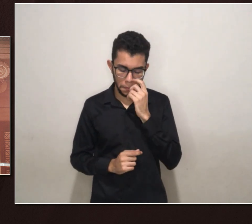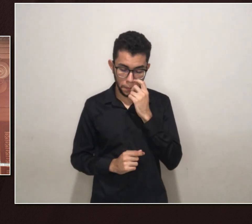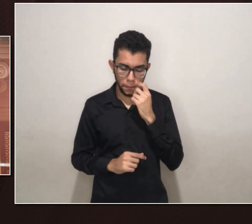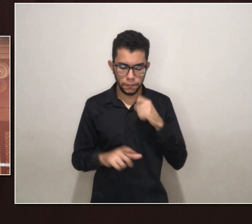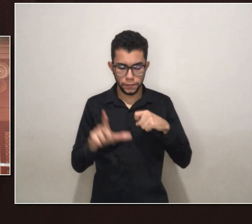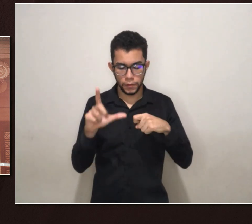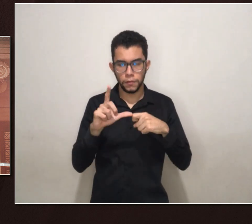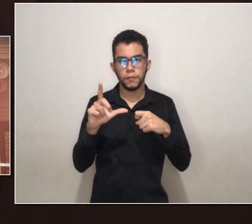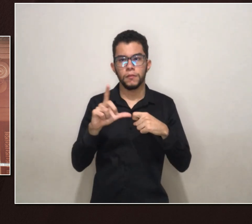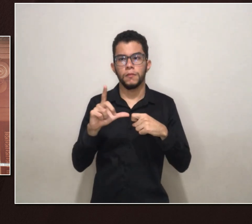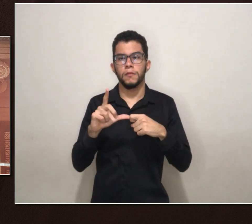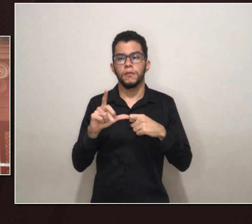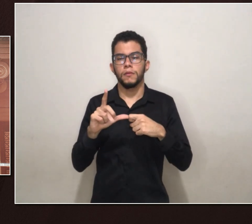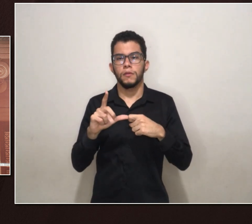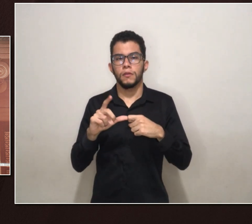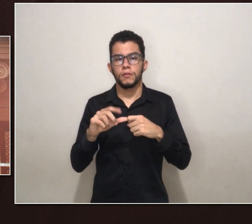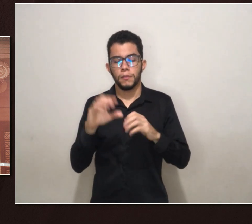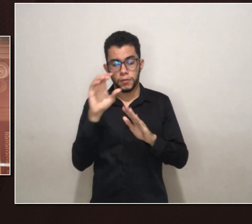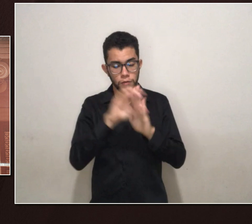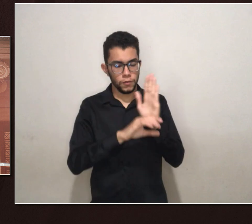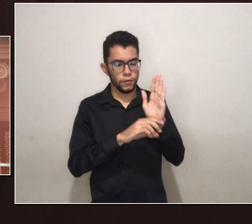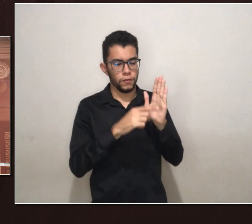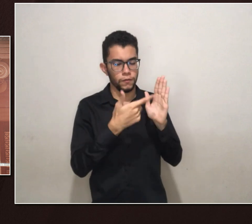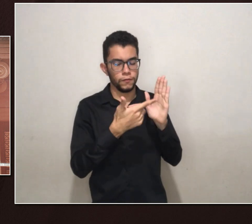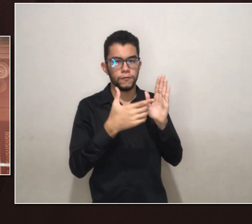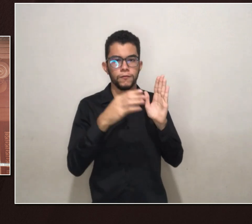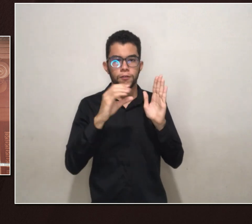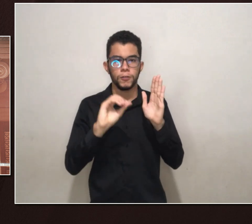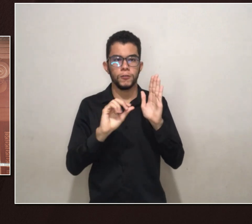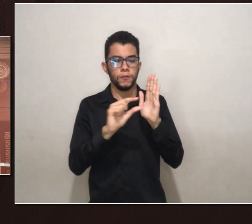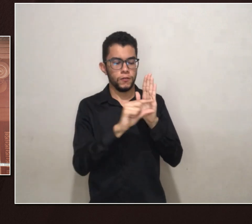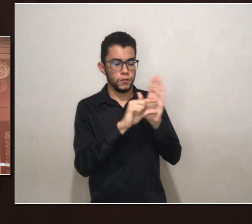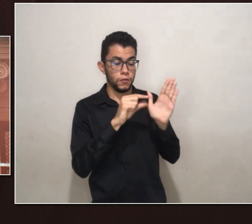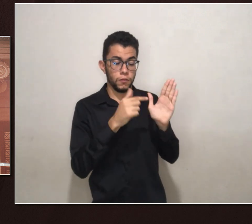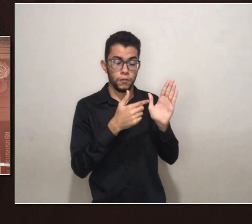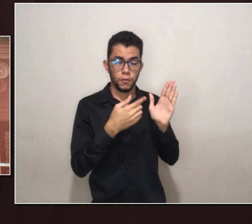Lucas 24, versículo 19.